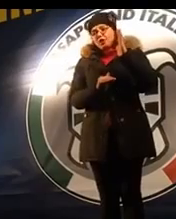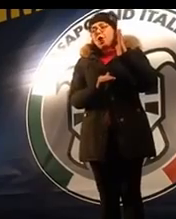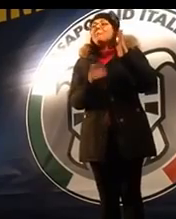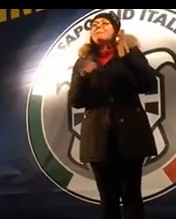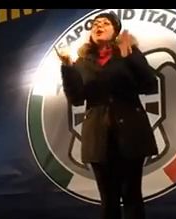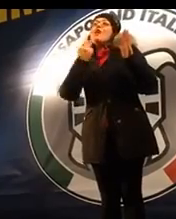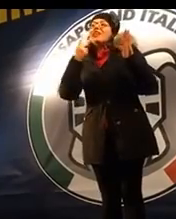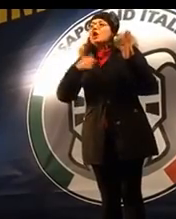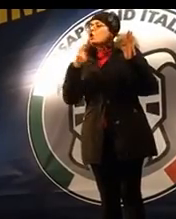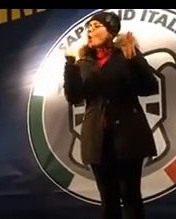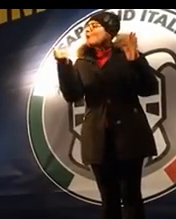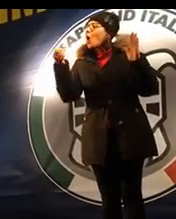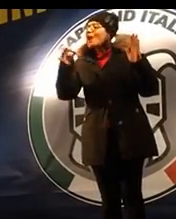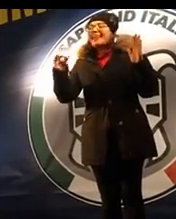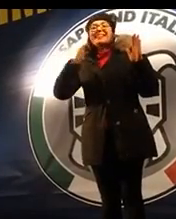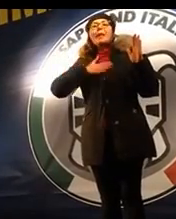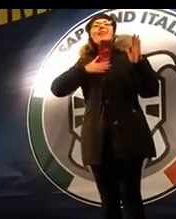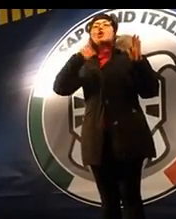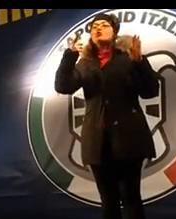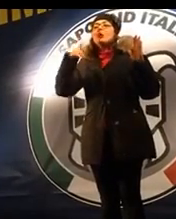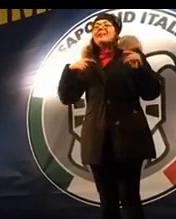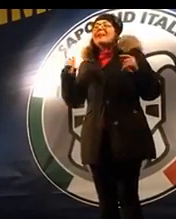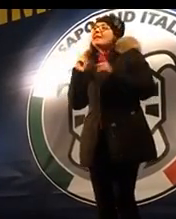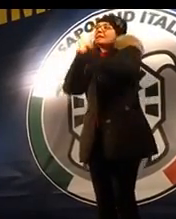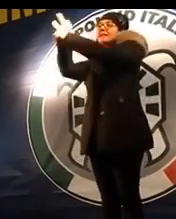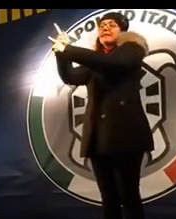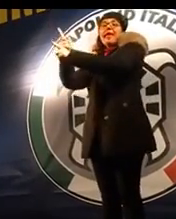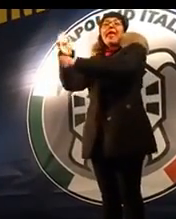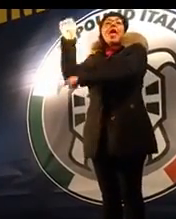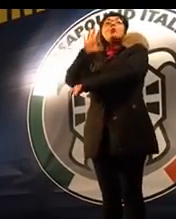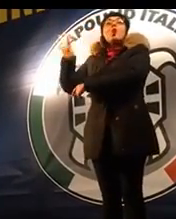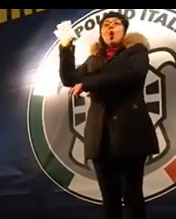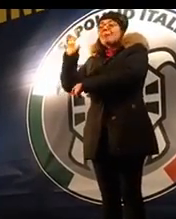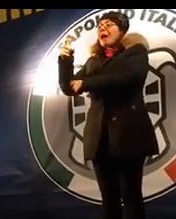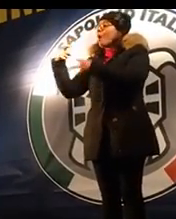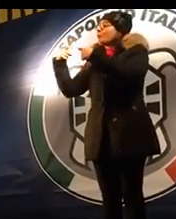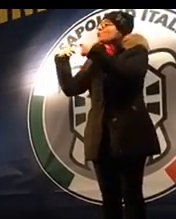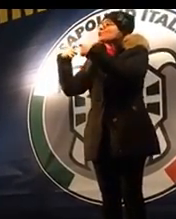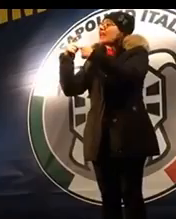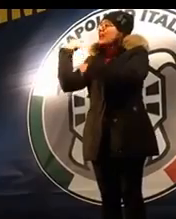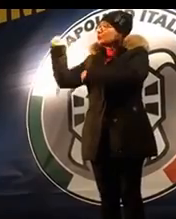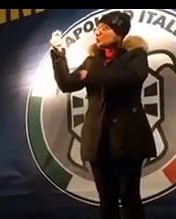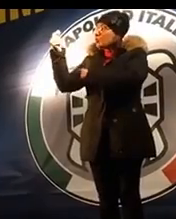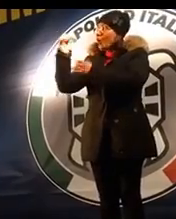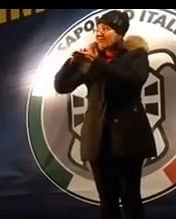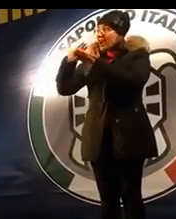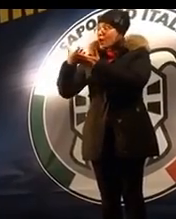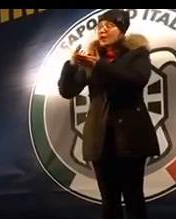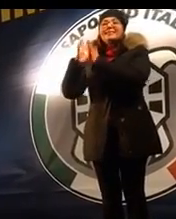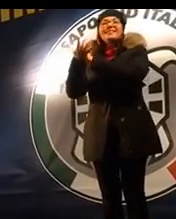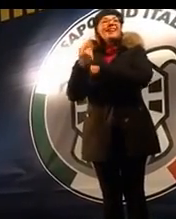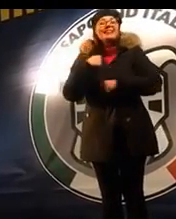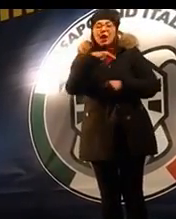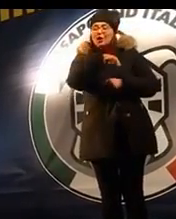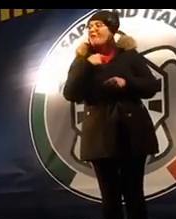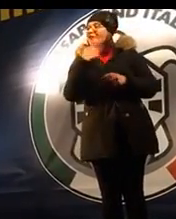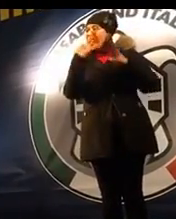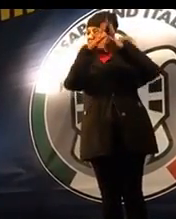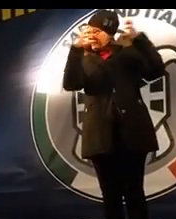e ho messo i parametri di Bruxelles con del pareggio di bilancio in Costituzione, va da sé che se io voglio abbassare le tasse agli